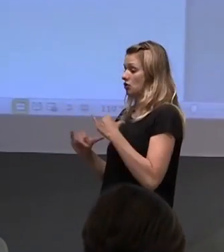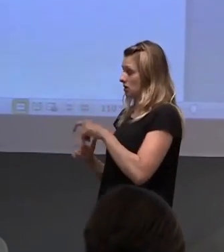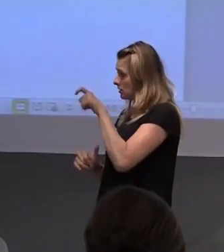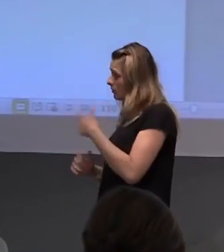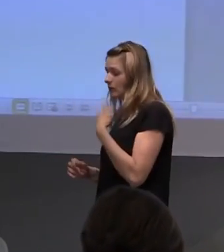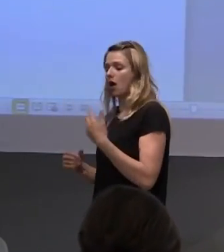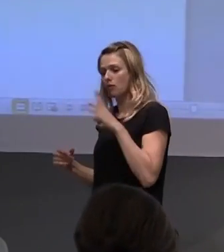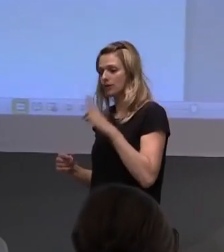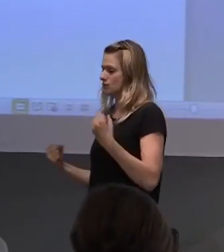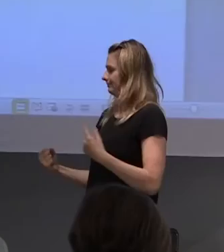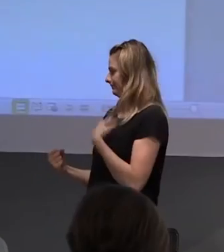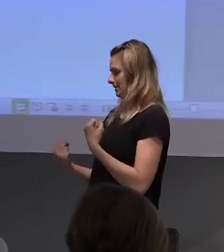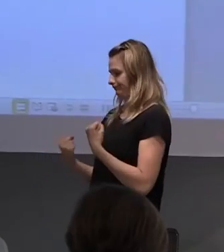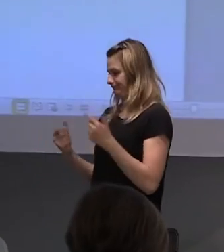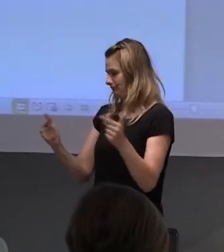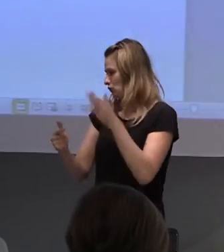vypadá na žádný už teď.